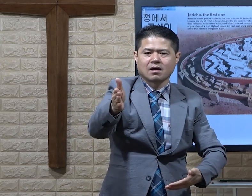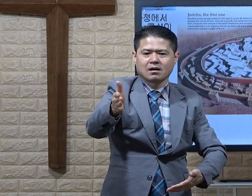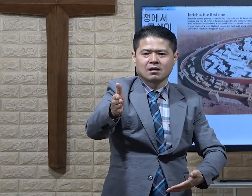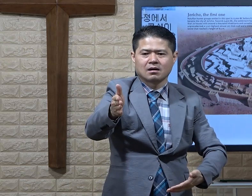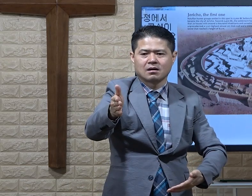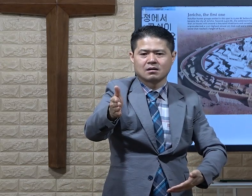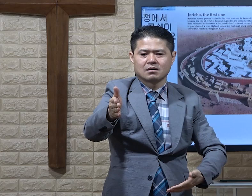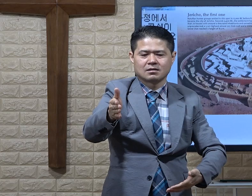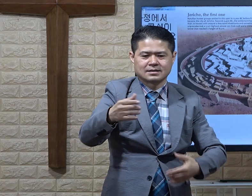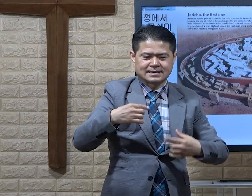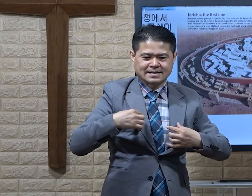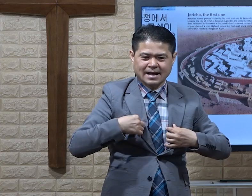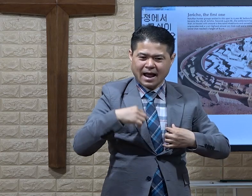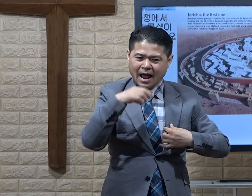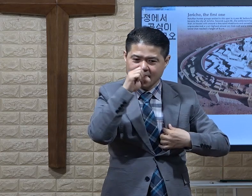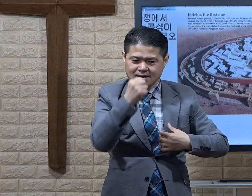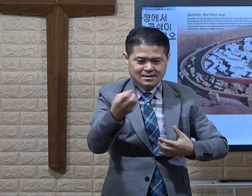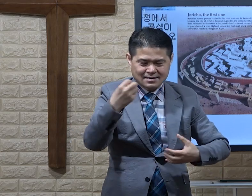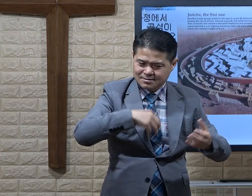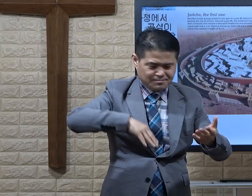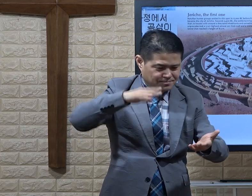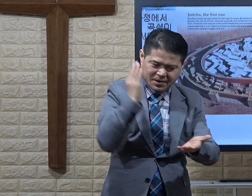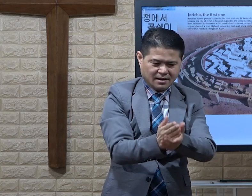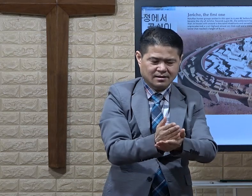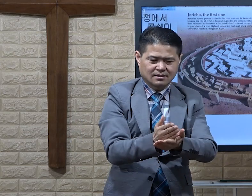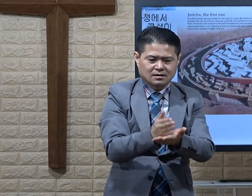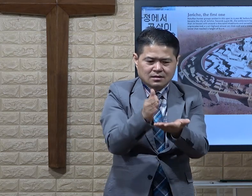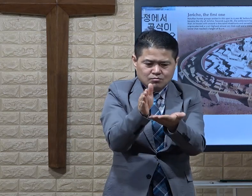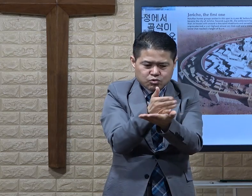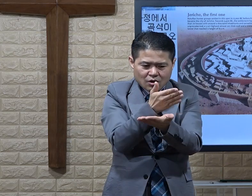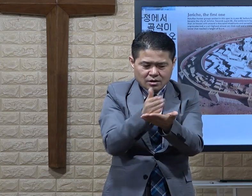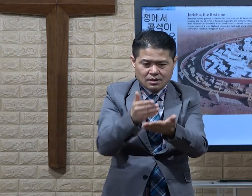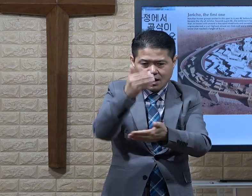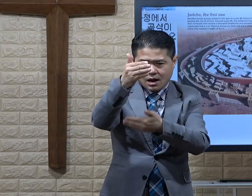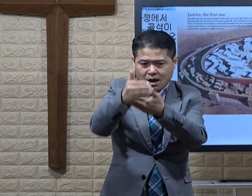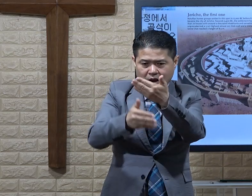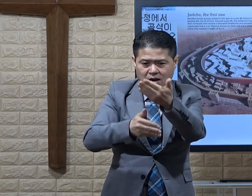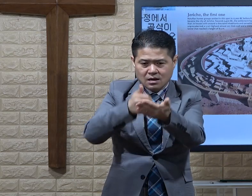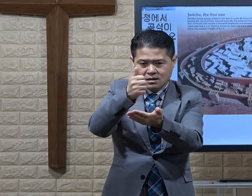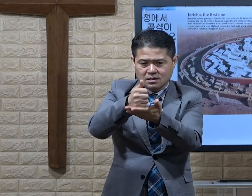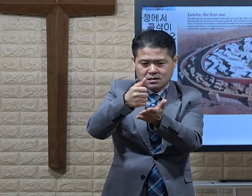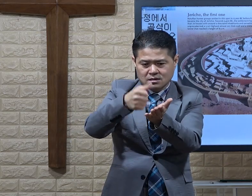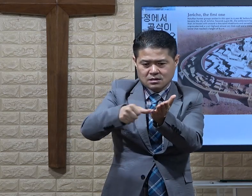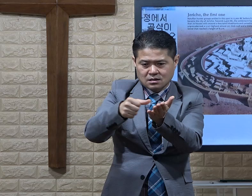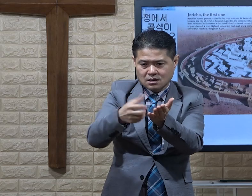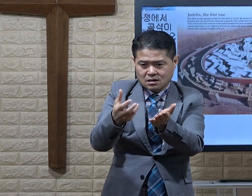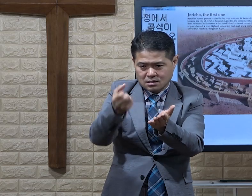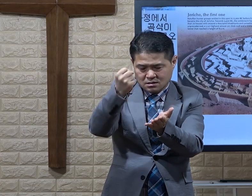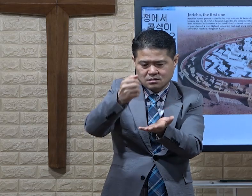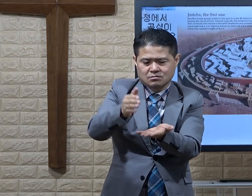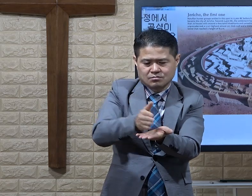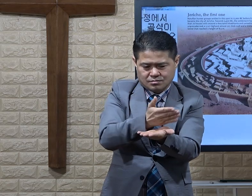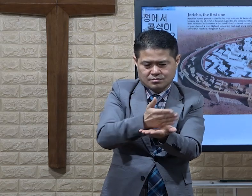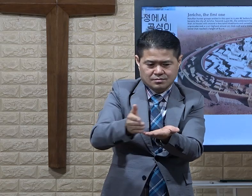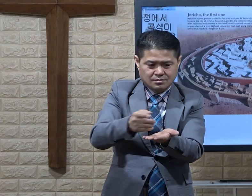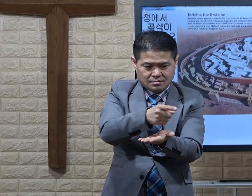가져가지 말라. 옷이든 너희 겉옷이든 무엇이든지 가져가지 말고 하나님의 물건만